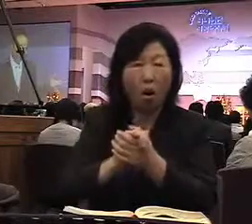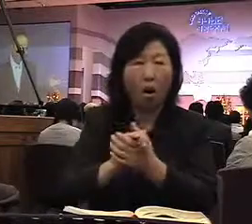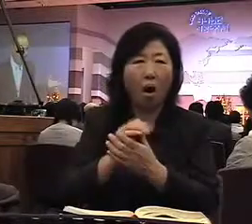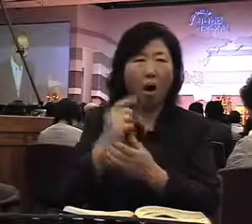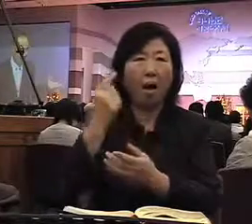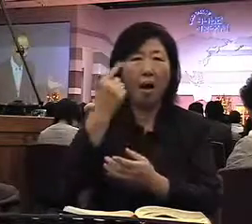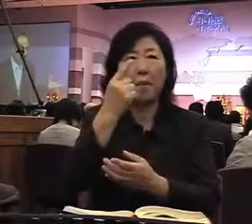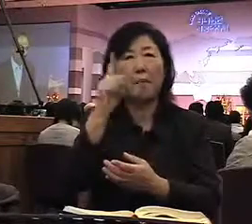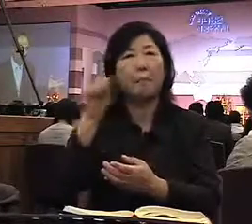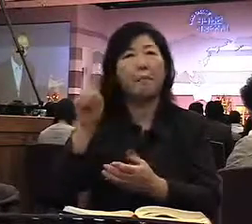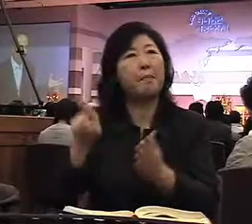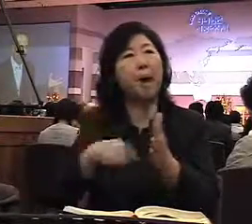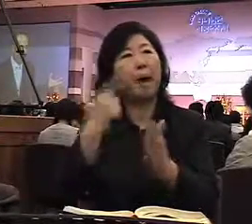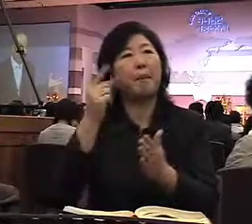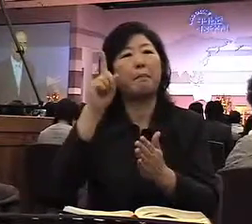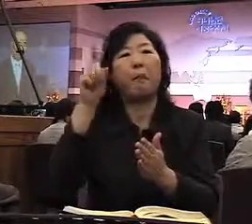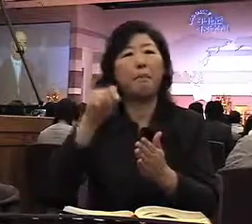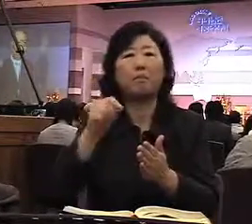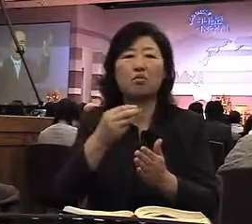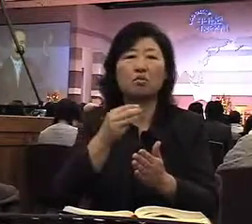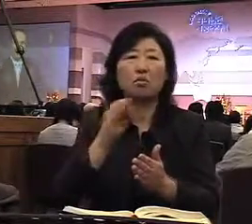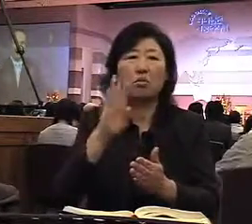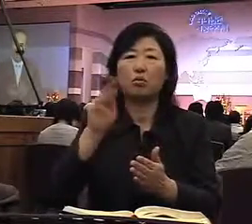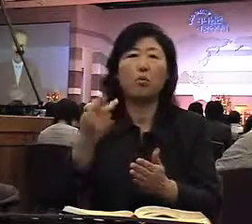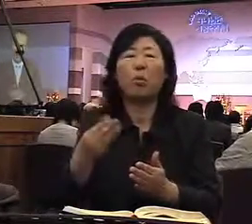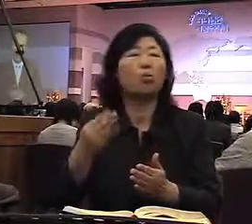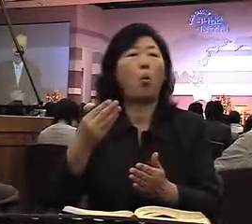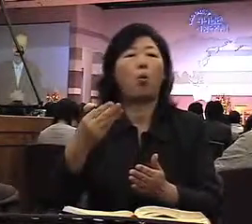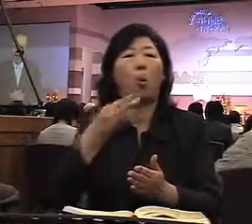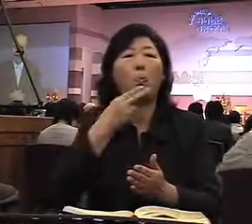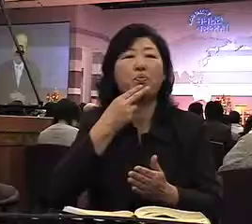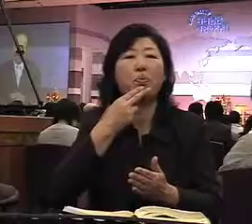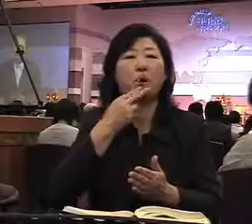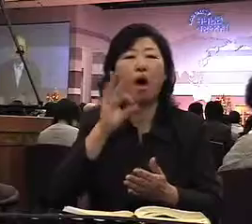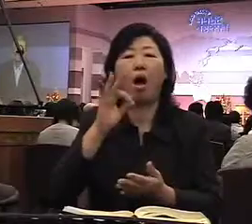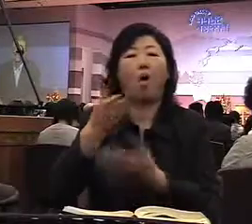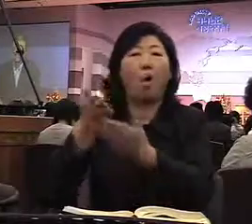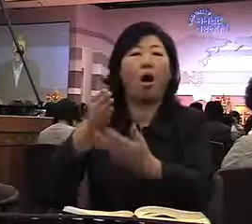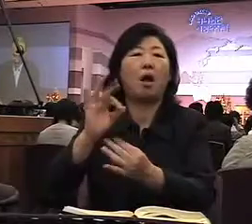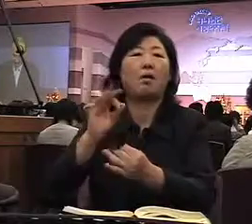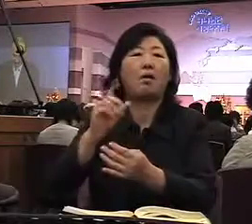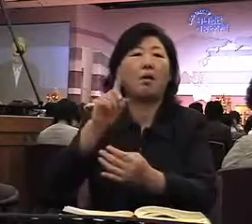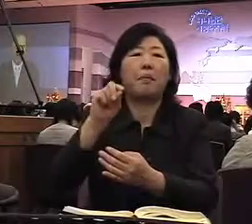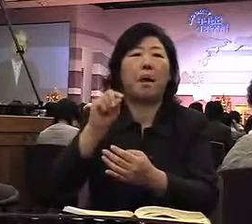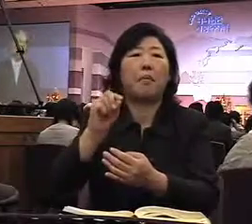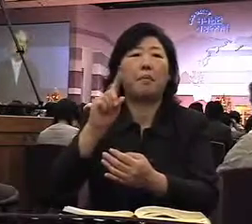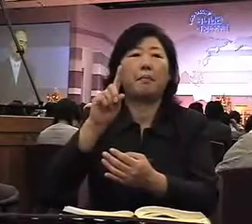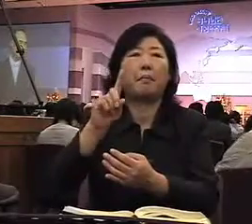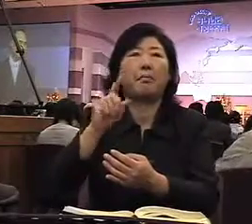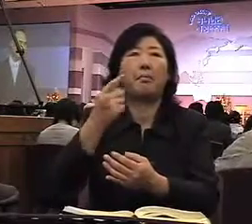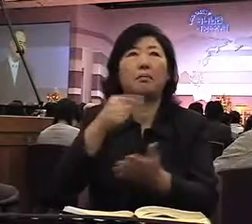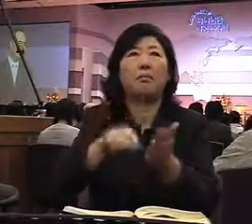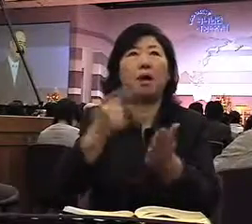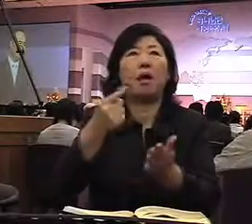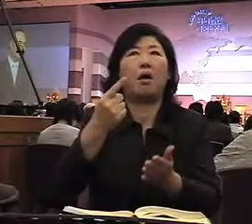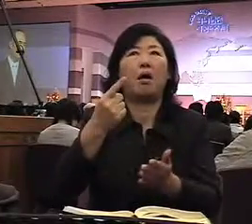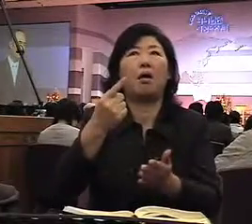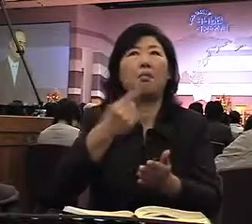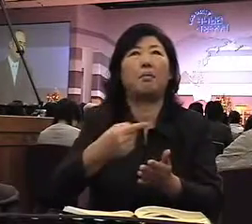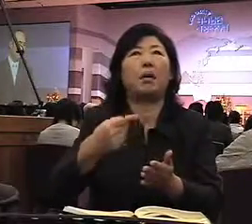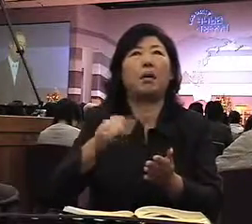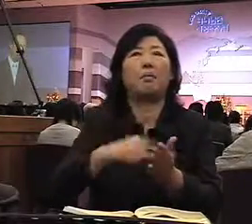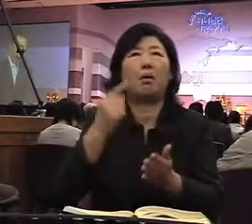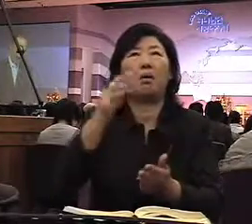싶은데 없습니다. 그러면 어떻게 하나니까 100만 불을 드릴까요? 100만 불짜리 기도를 드리면 됩니다.